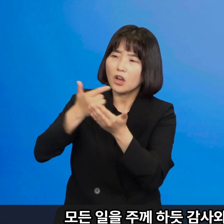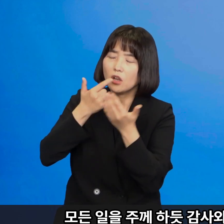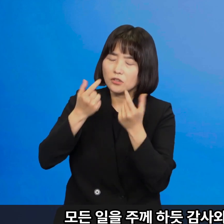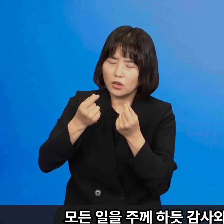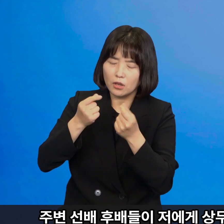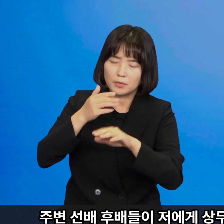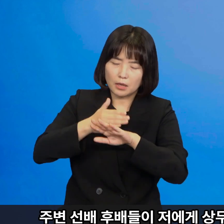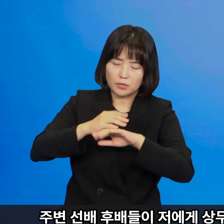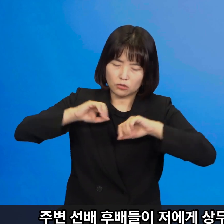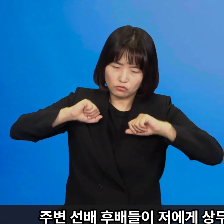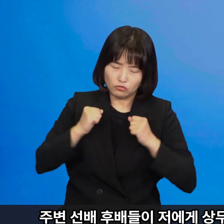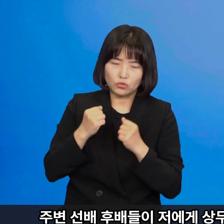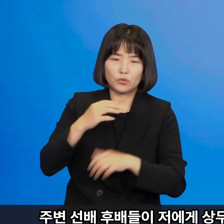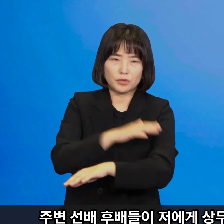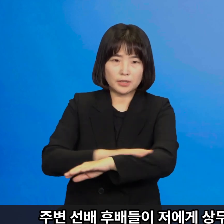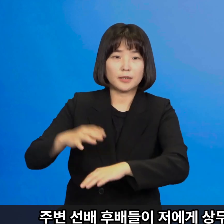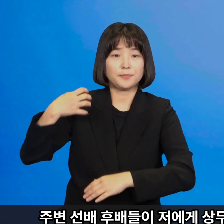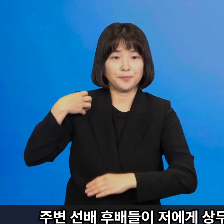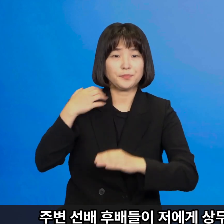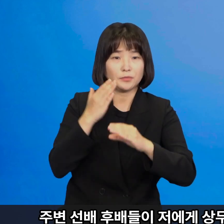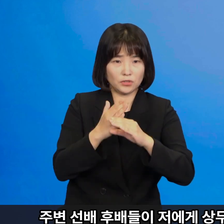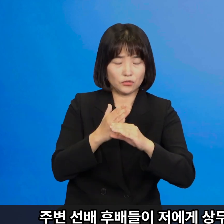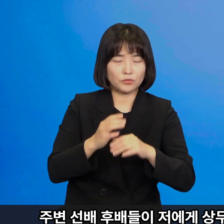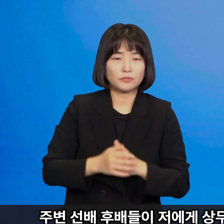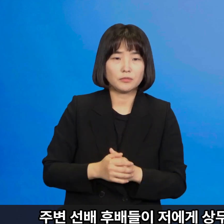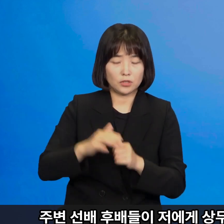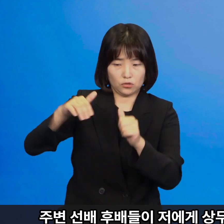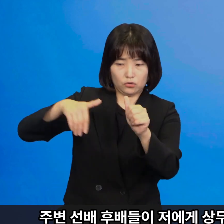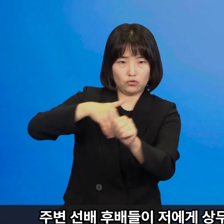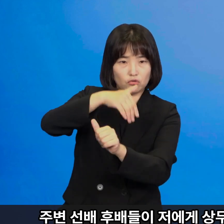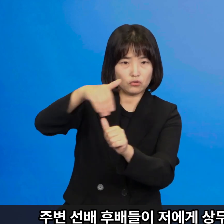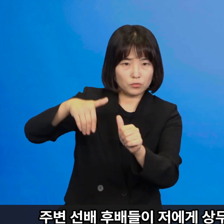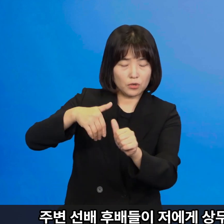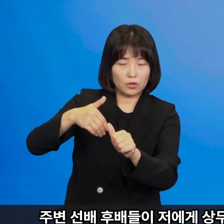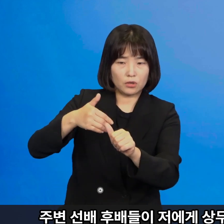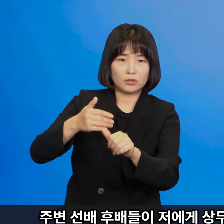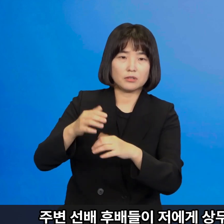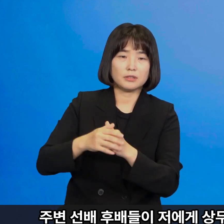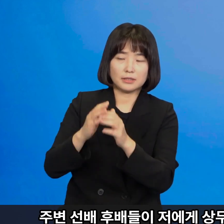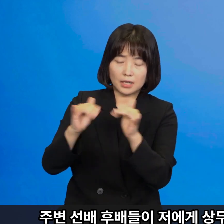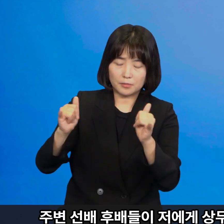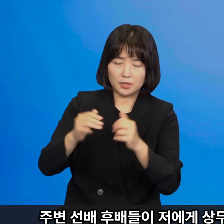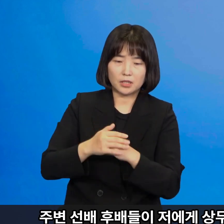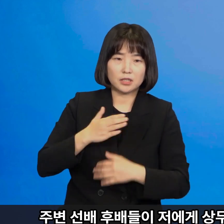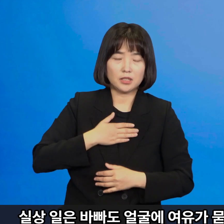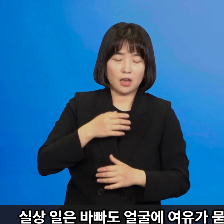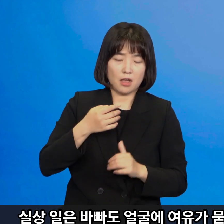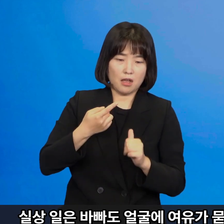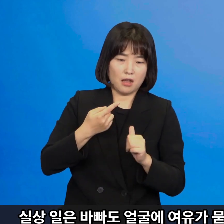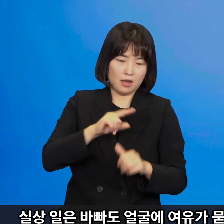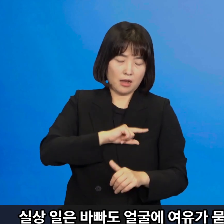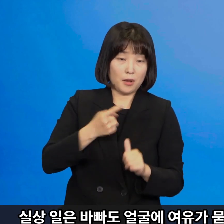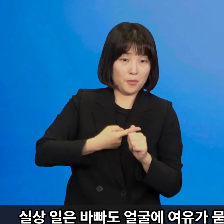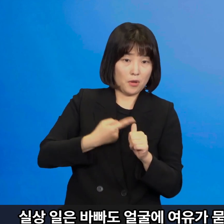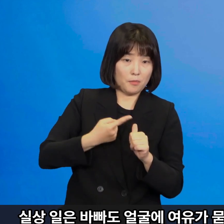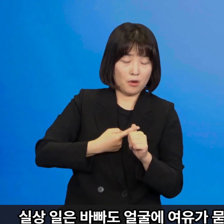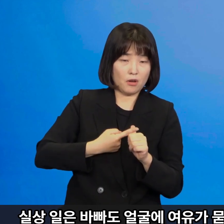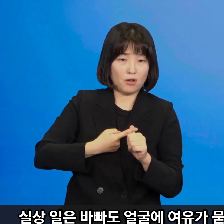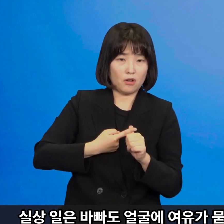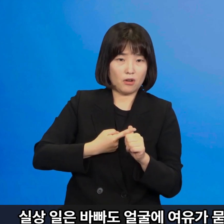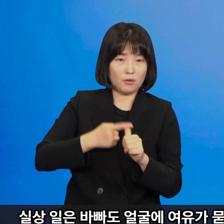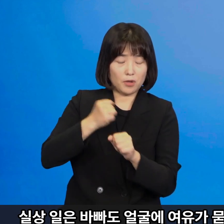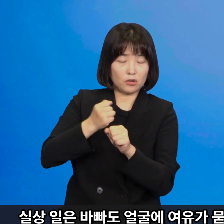있습니다. 주변 선배 후배들이 저에게 상무님이라는 별명을 지어줬습니다. 실상 일은